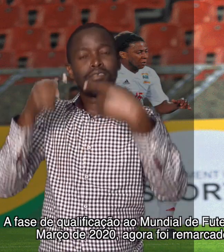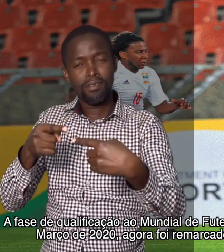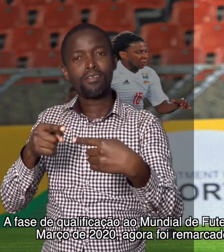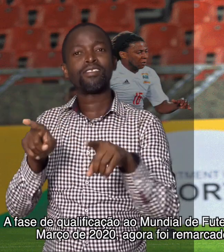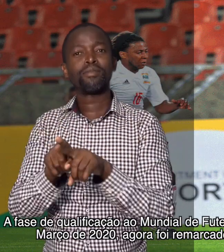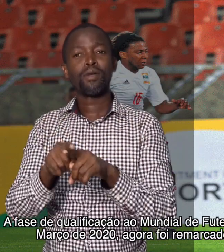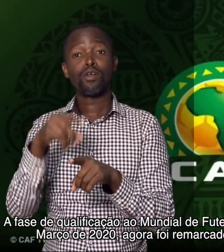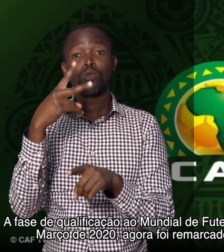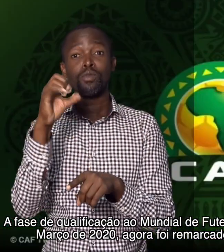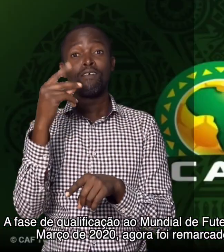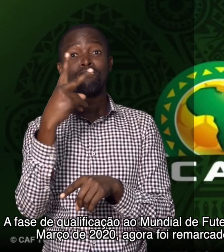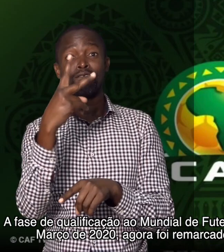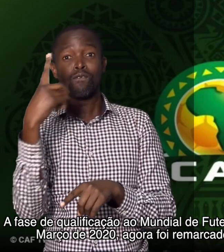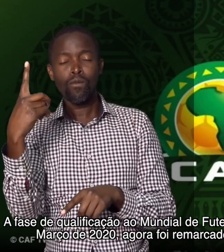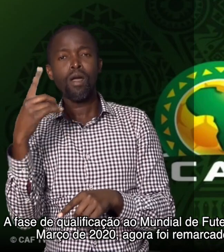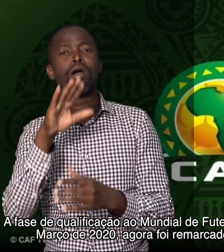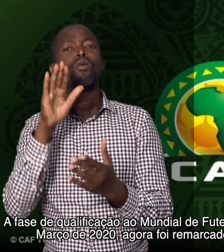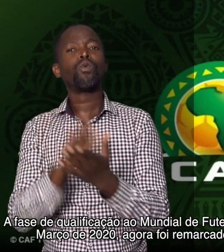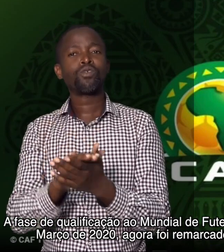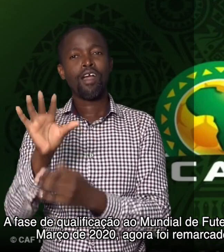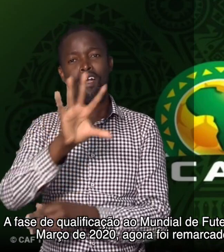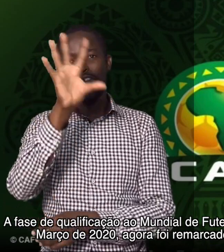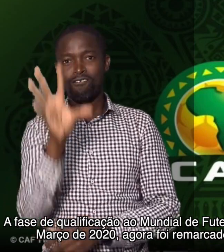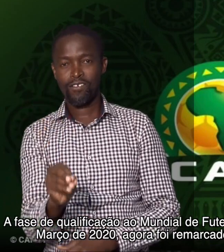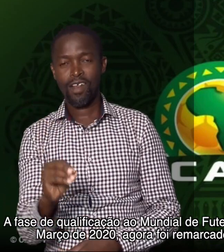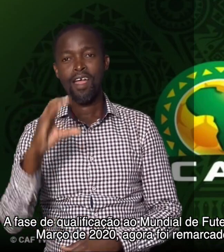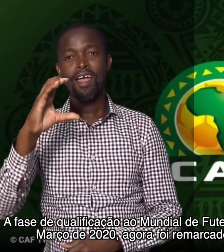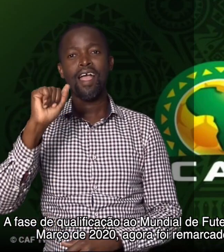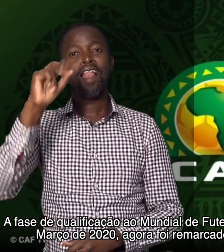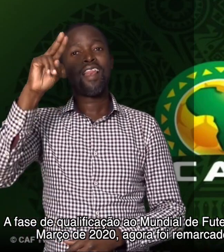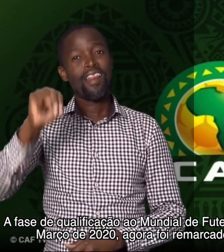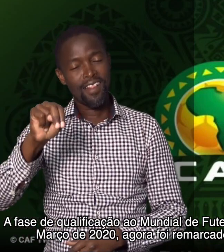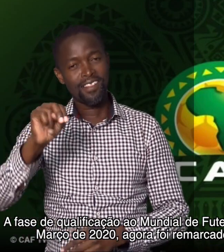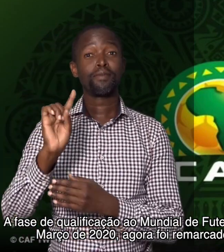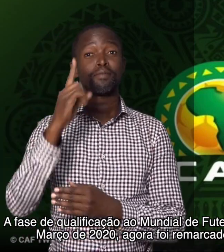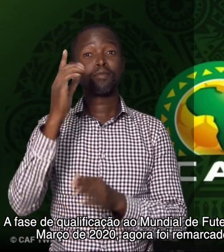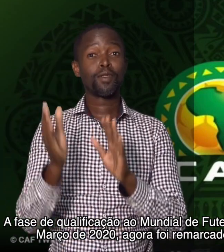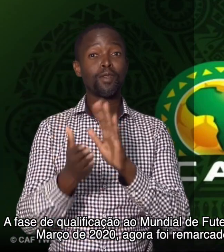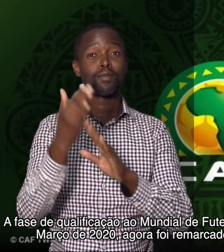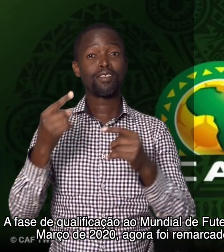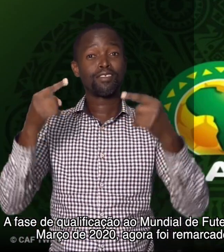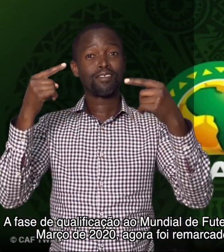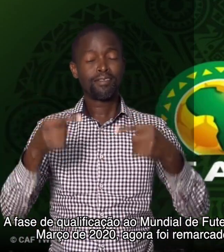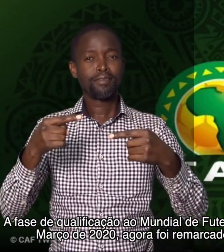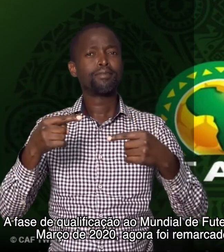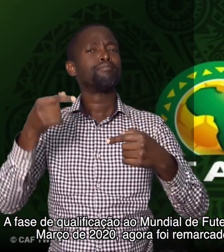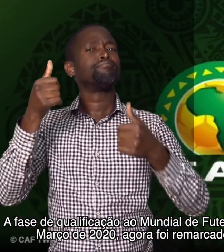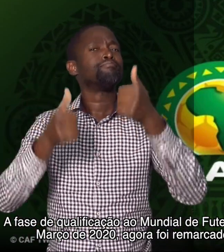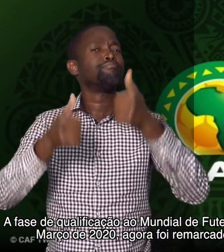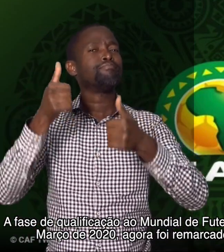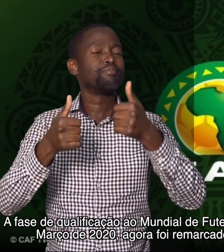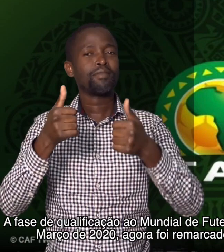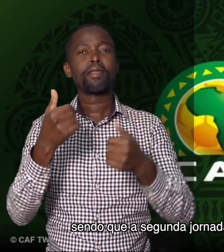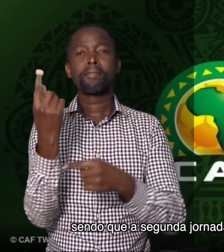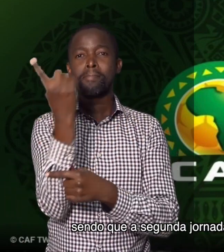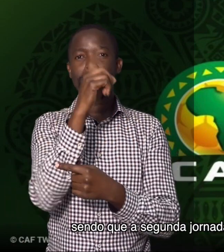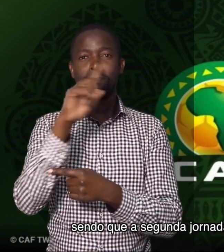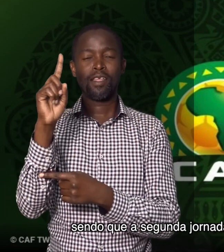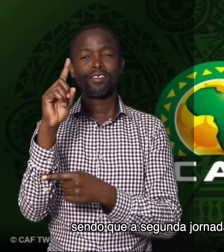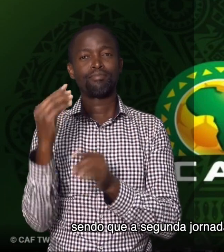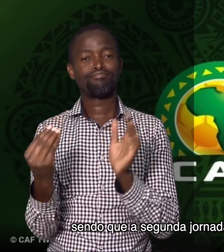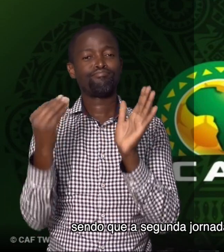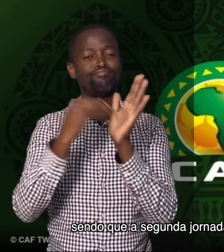deveria iniciar em março de 2020, agora foi remarcado para outubro, primeira jornada,